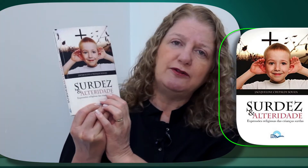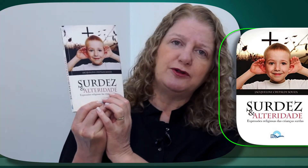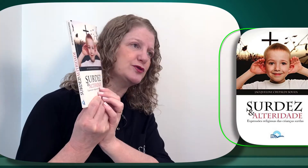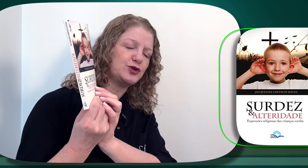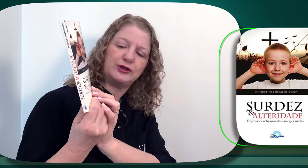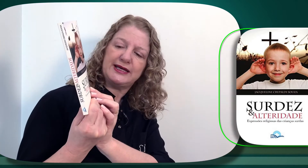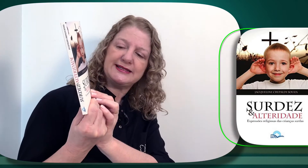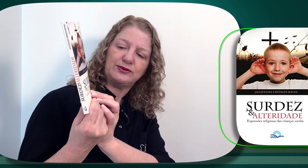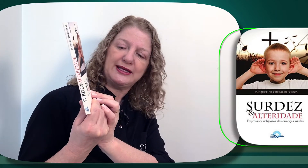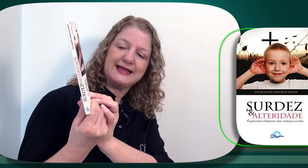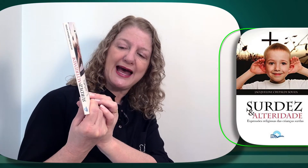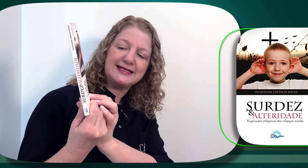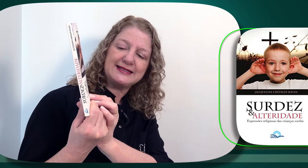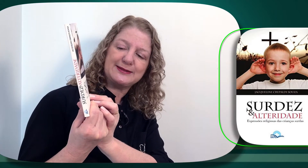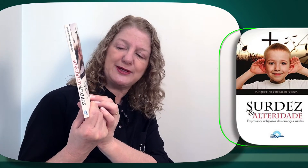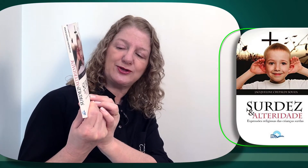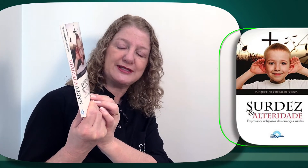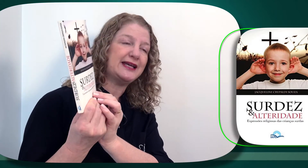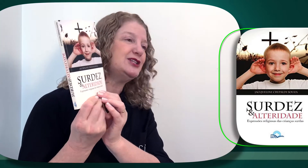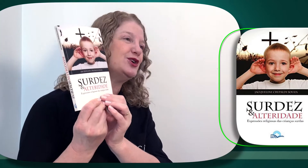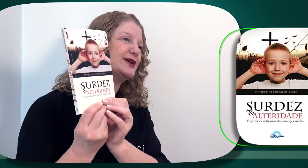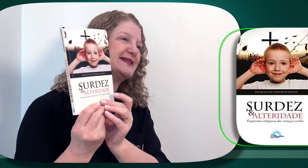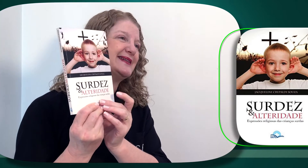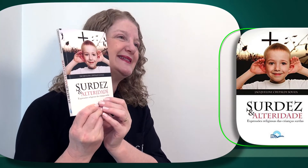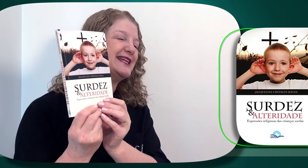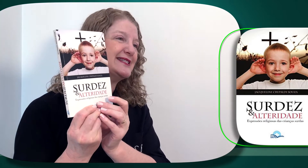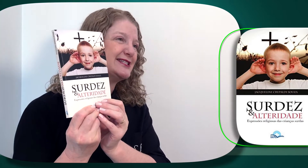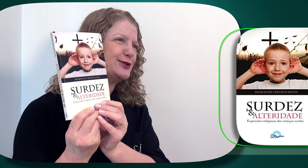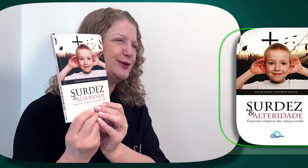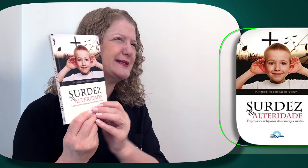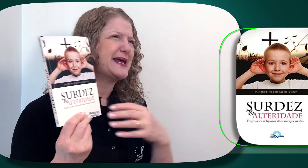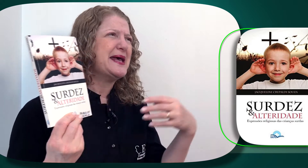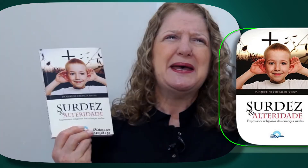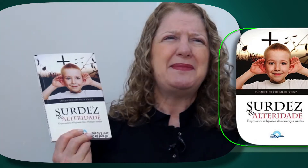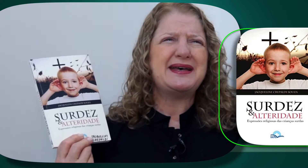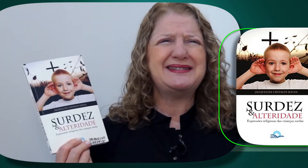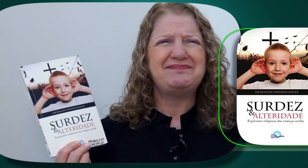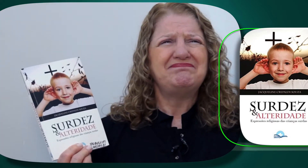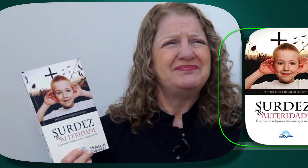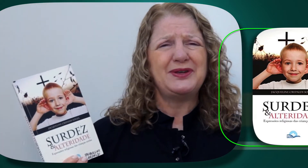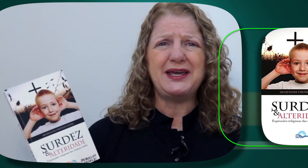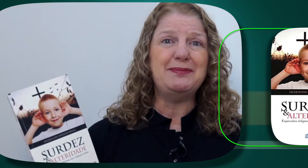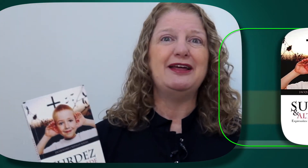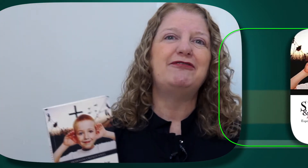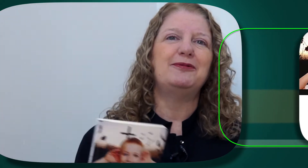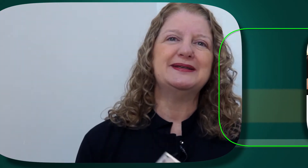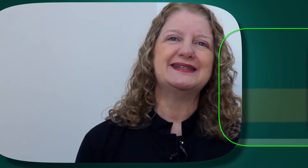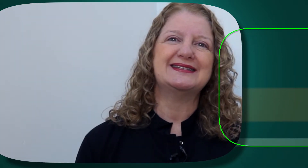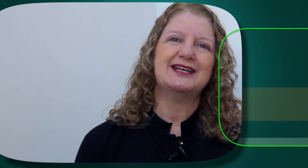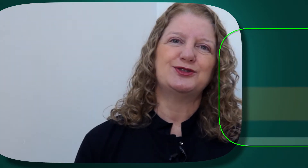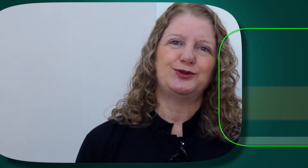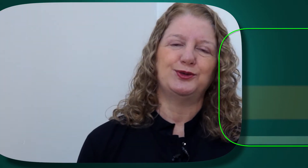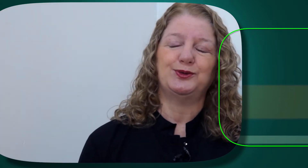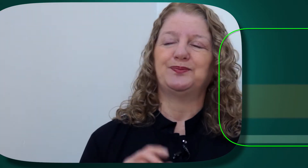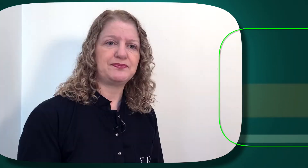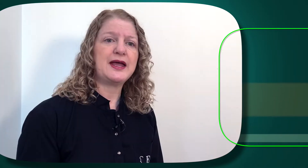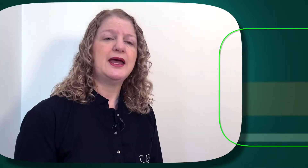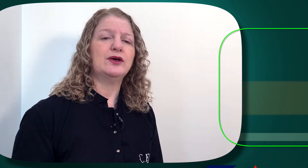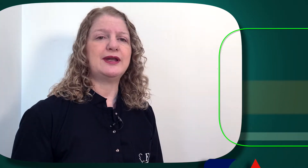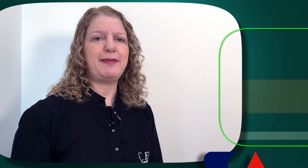livro, Surdez e Alteridade, as expressões religiosas das crianças surdas. Mas o que me levou a pesquisar isso tudo? Eu trabalho em